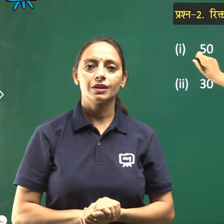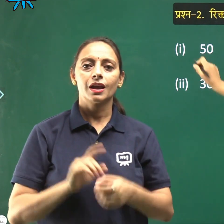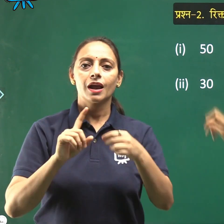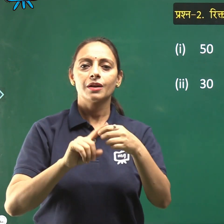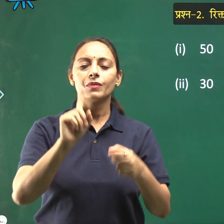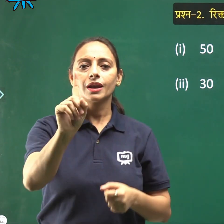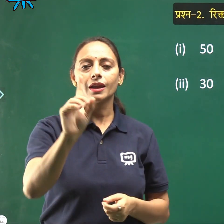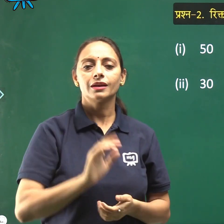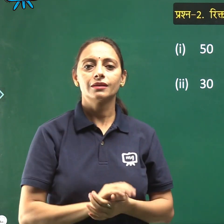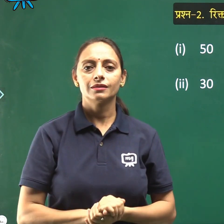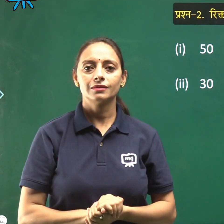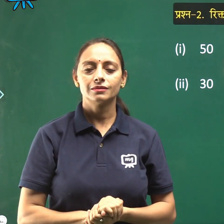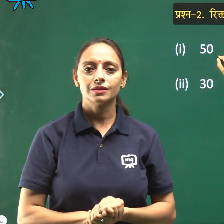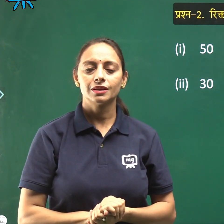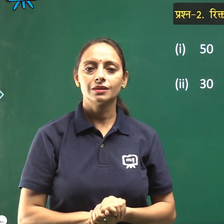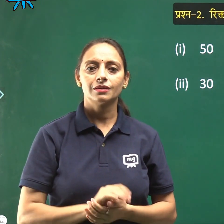नंबर एक,